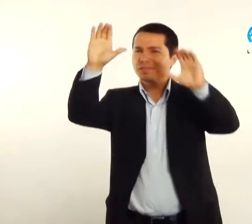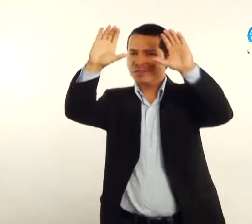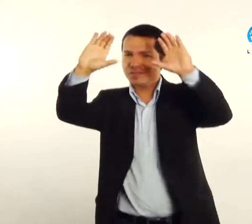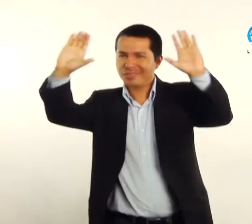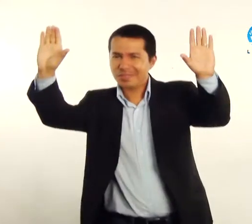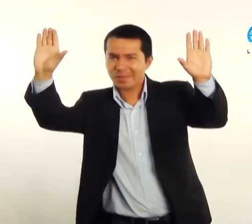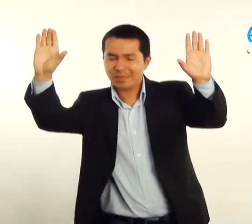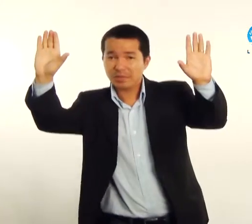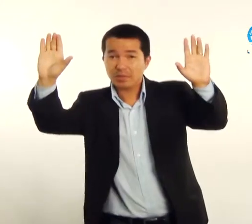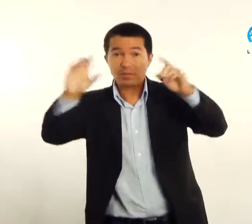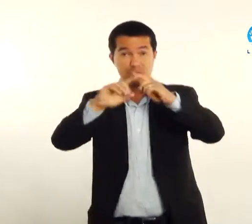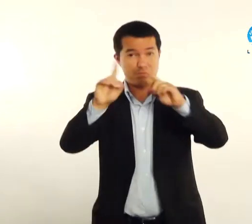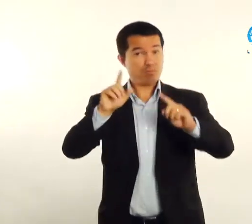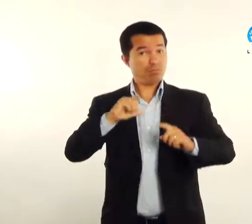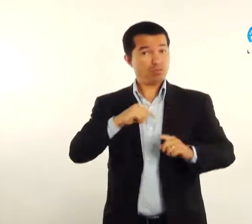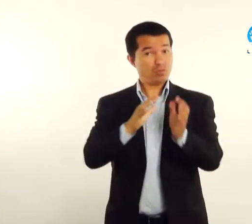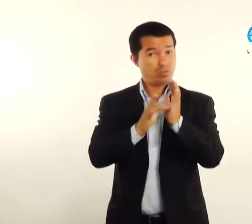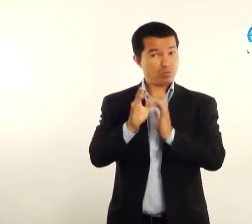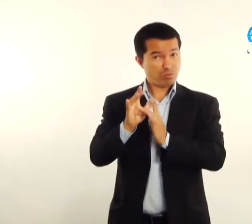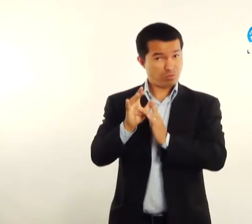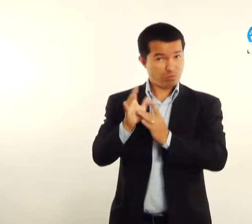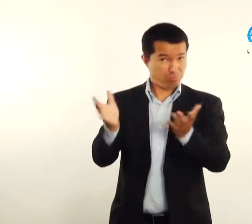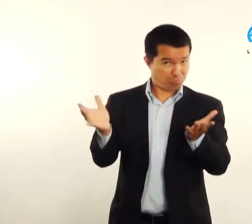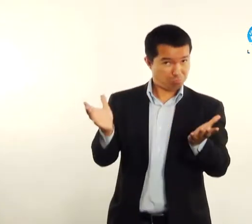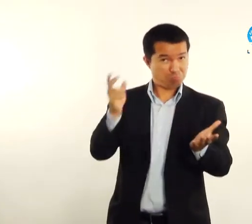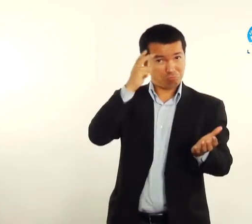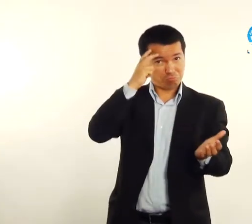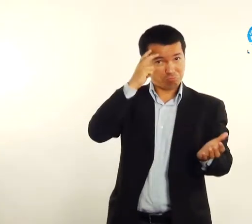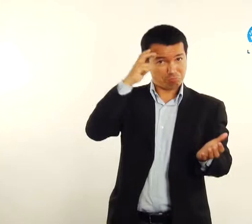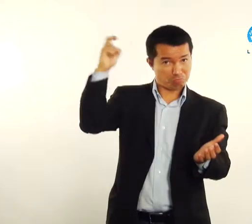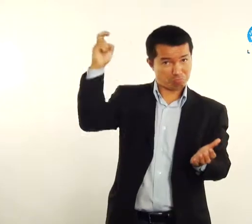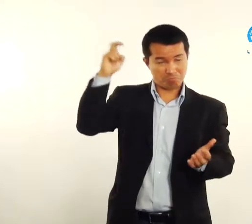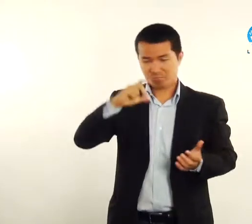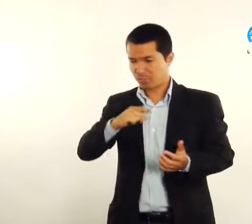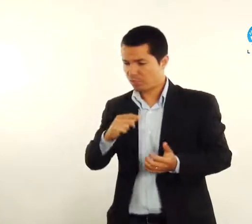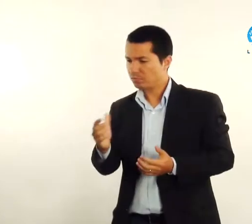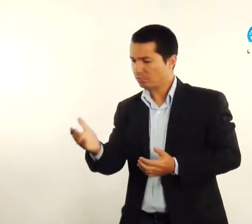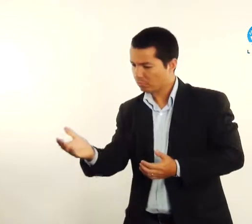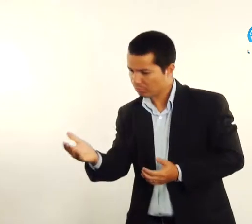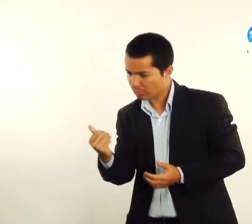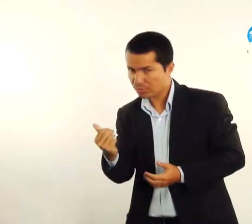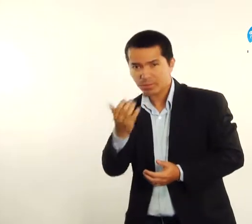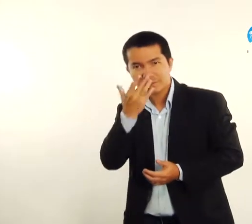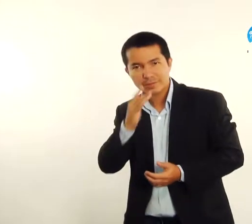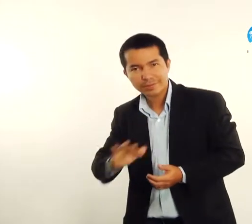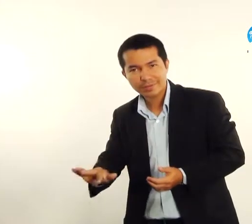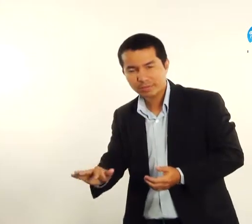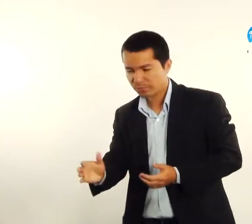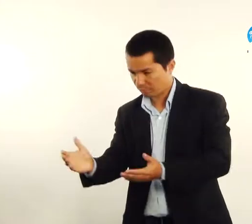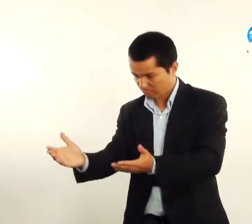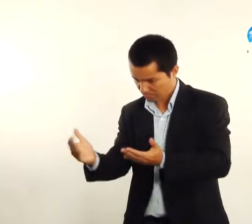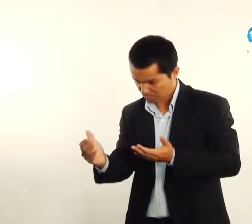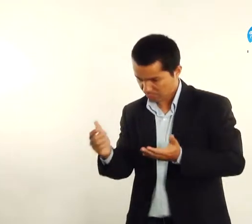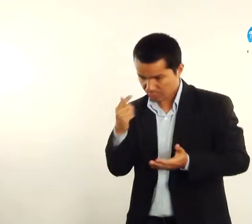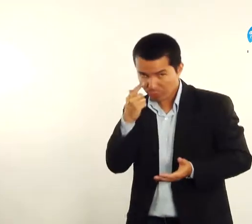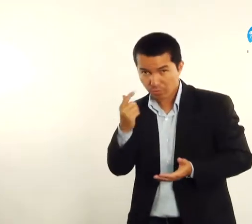céus? E chamando uma criança, colocou-a no meio deles e disse: eu